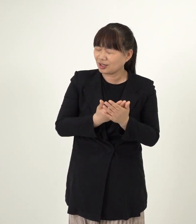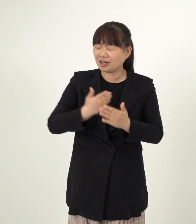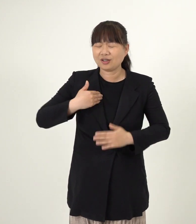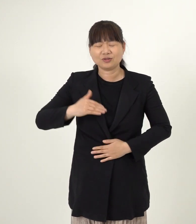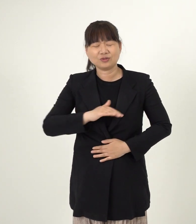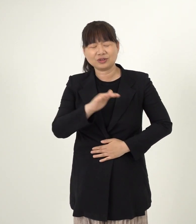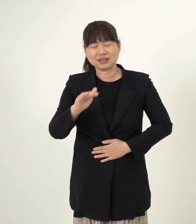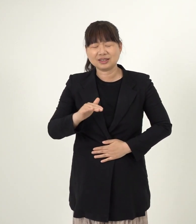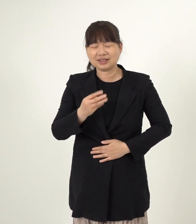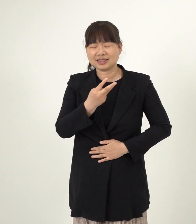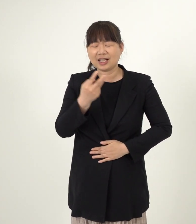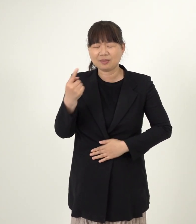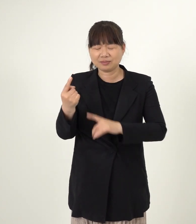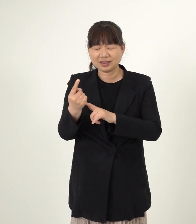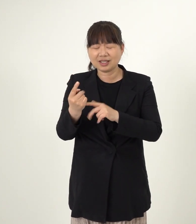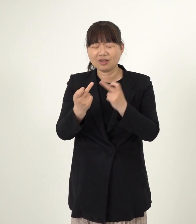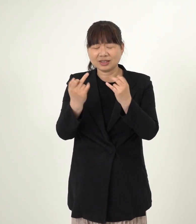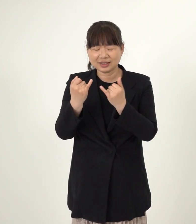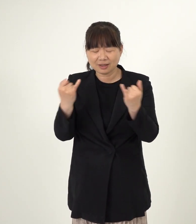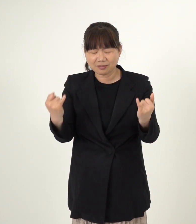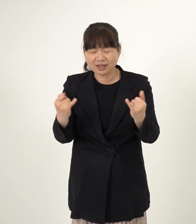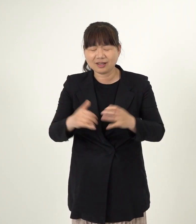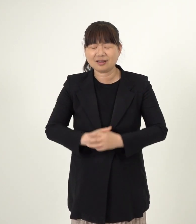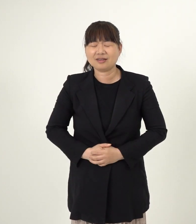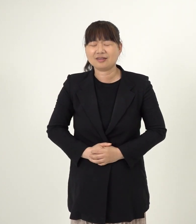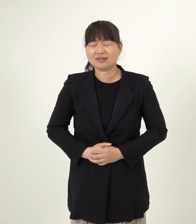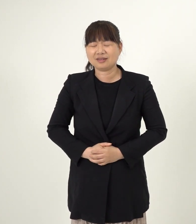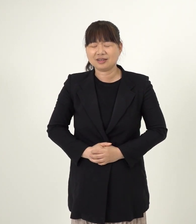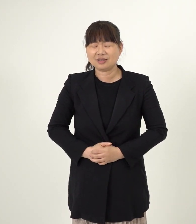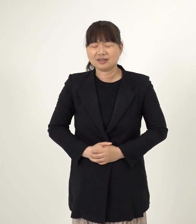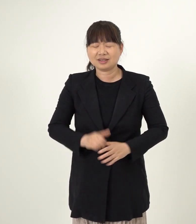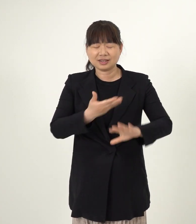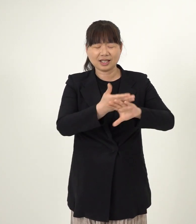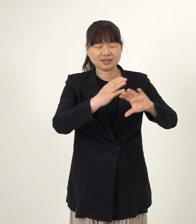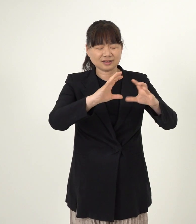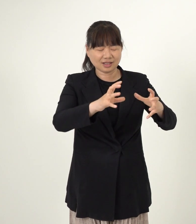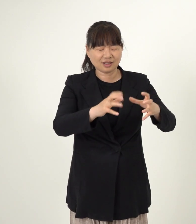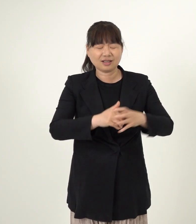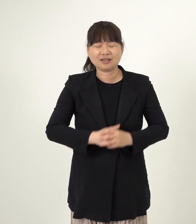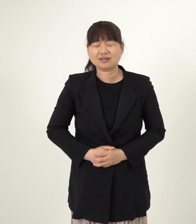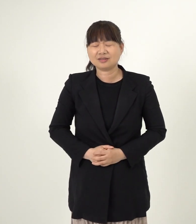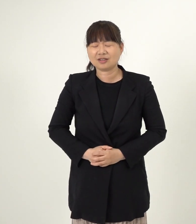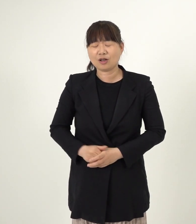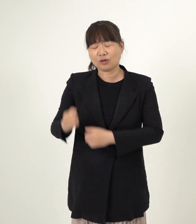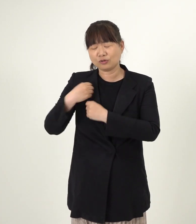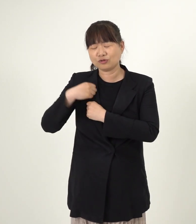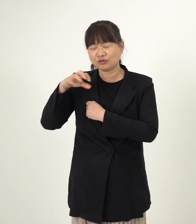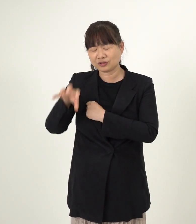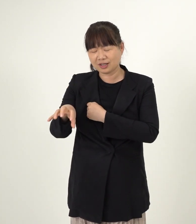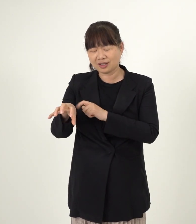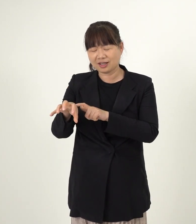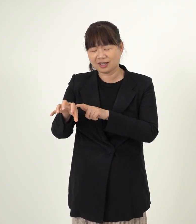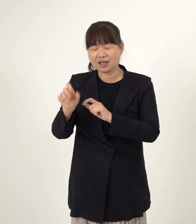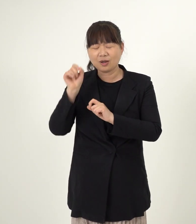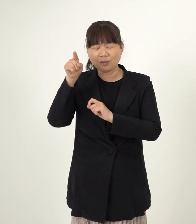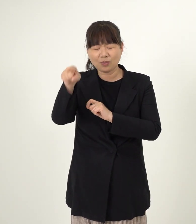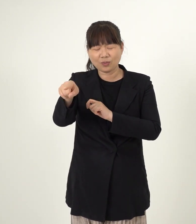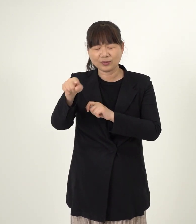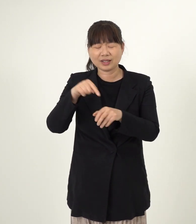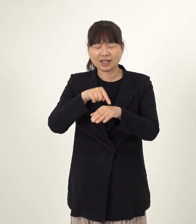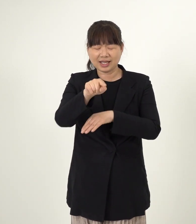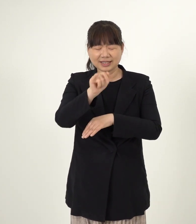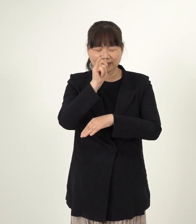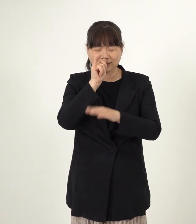우리 3일의 형제자매들, 해외, 군에 멀리 출타해